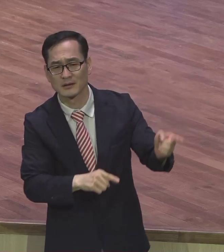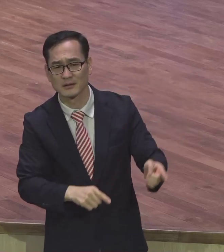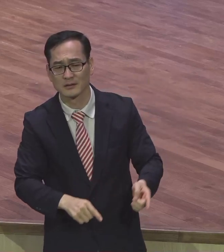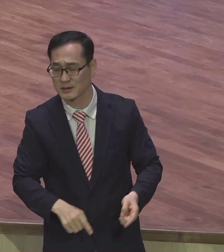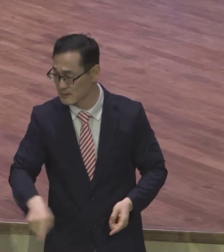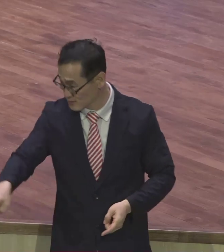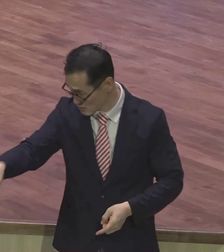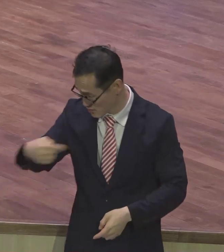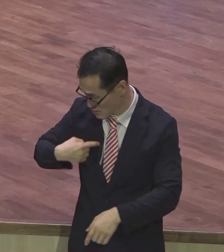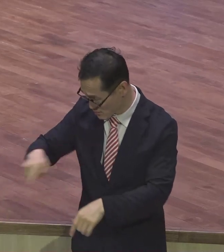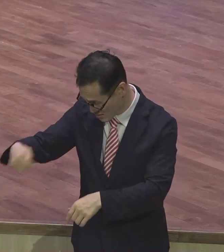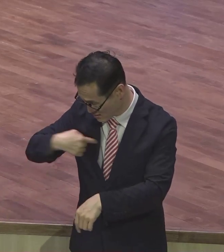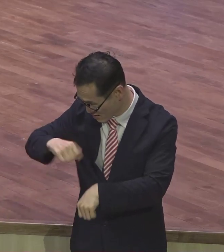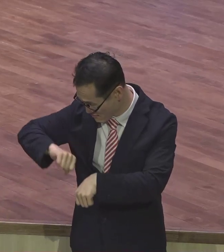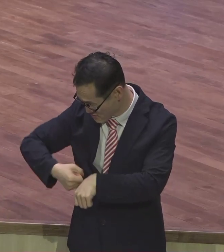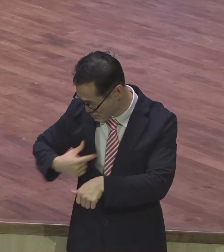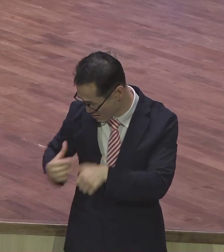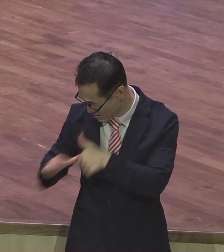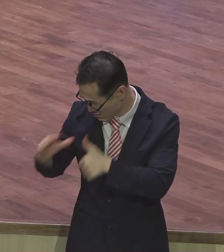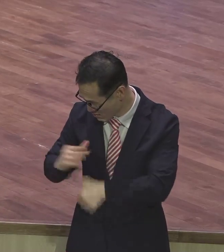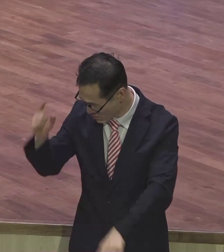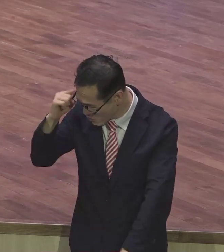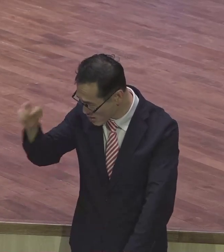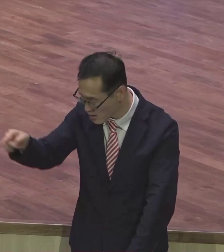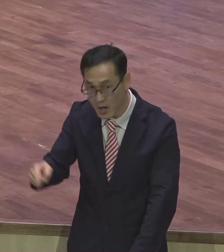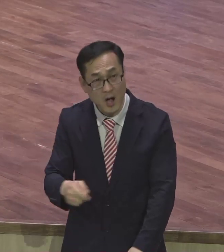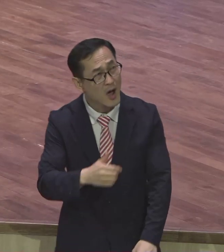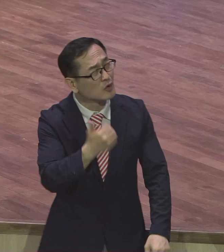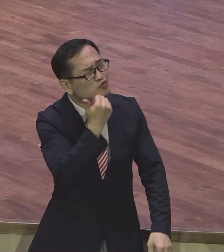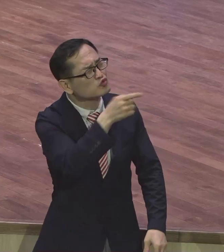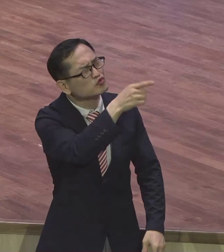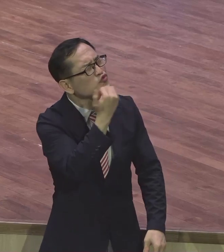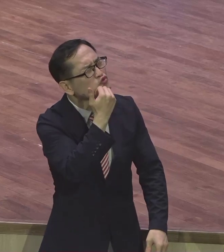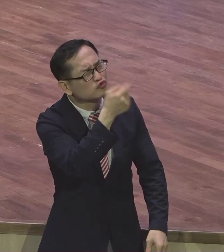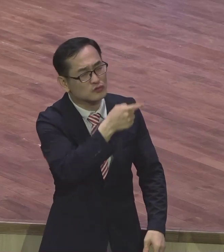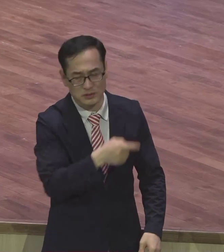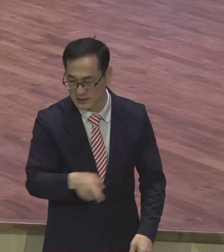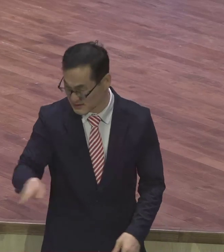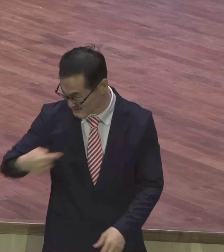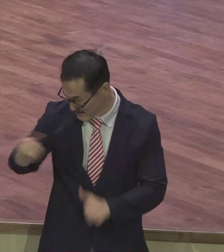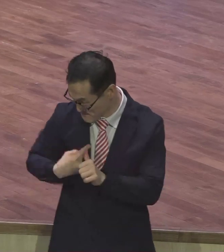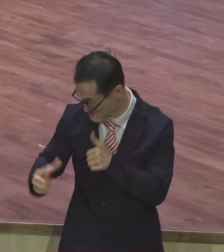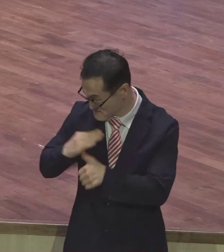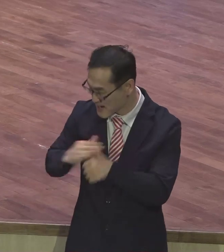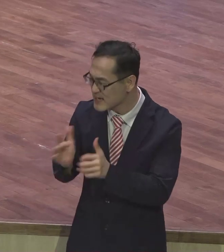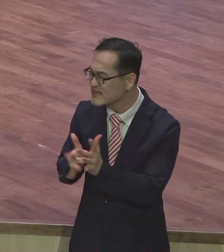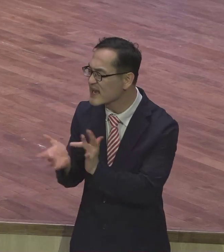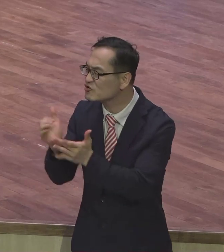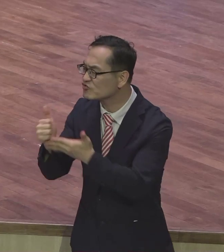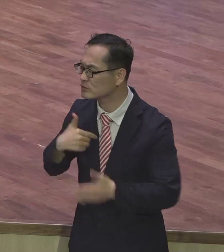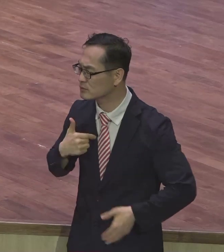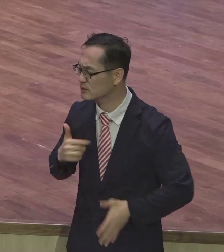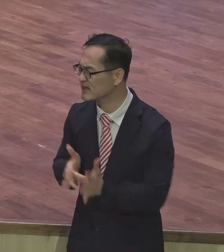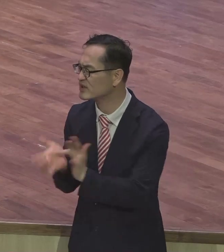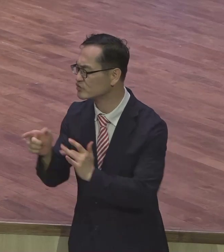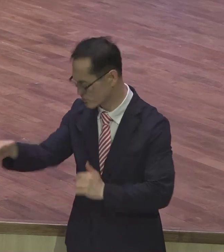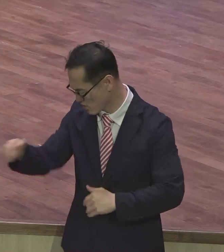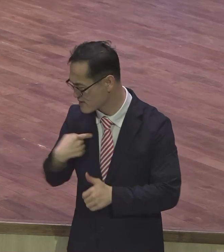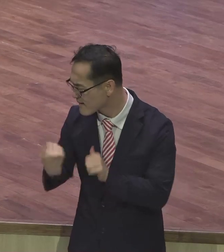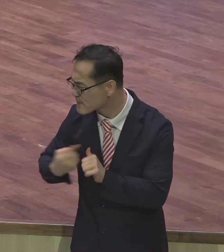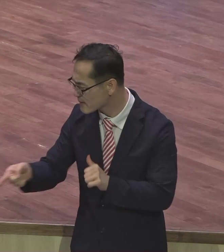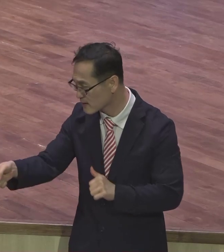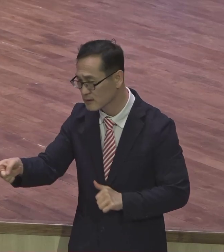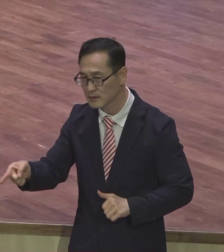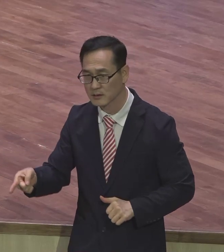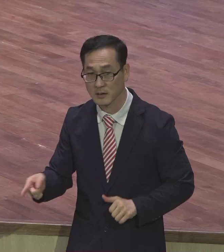나를 핍박하냐 당신 누굽니까 나는 내가 핍박하는 예수다 충격을 받았어요 예수